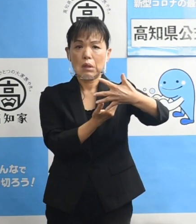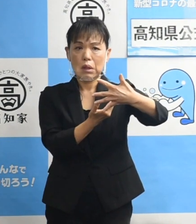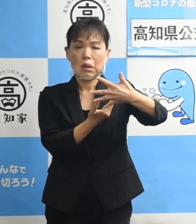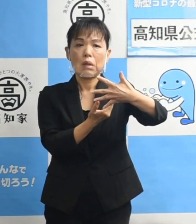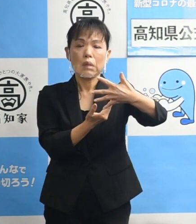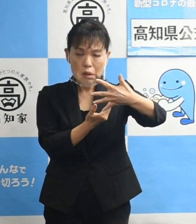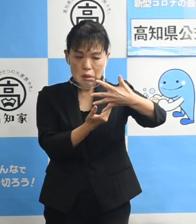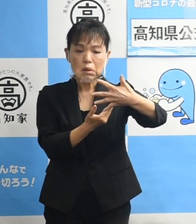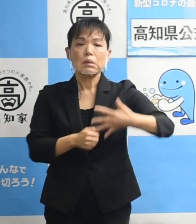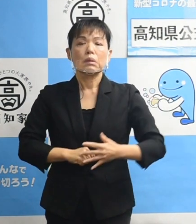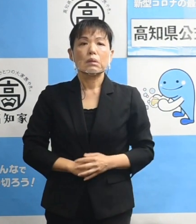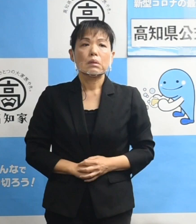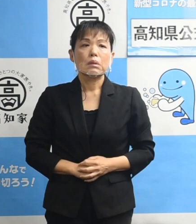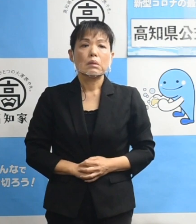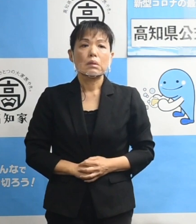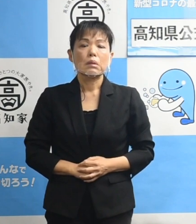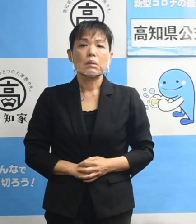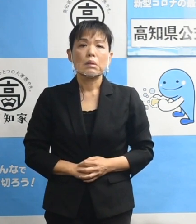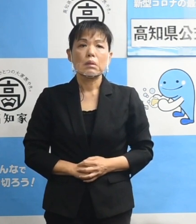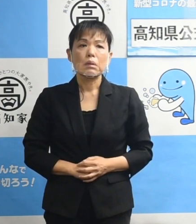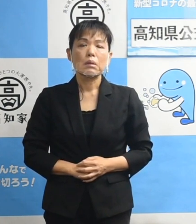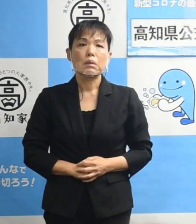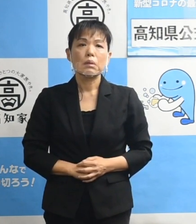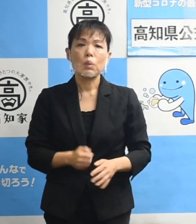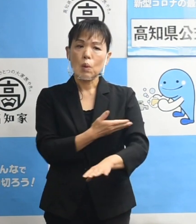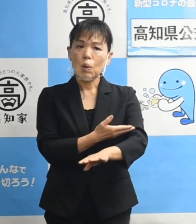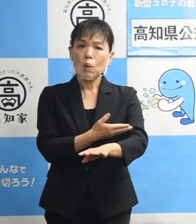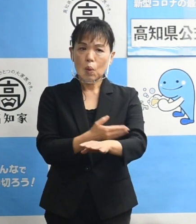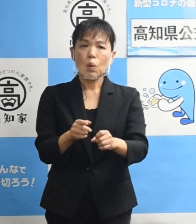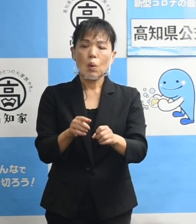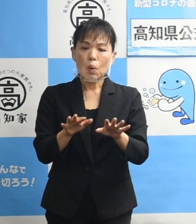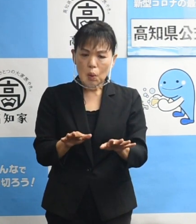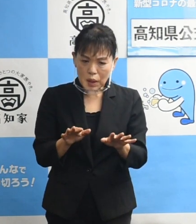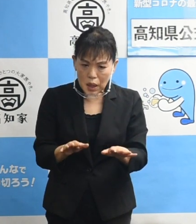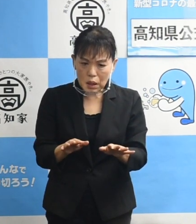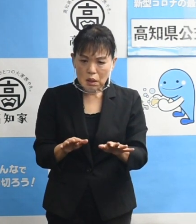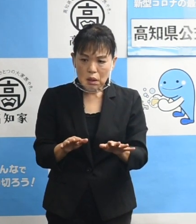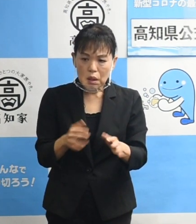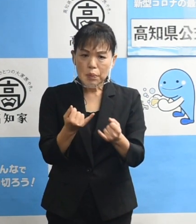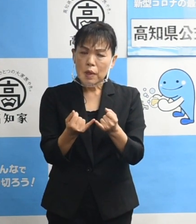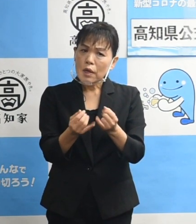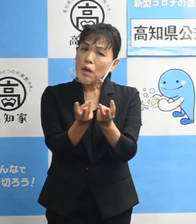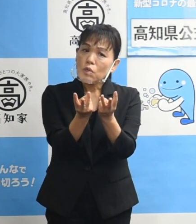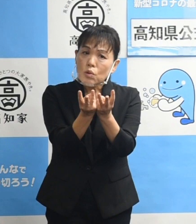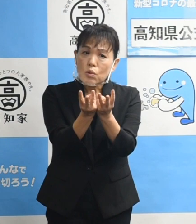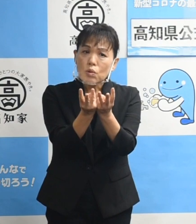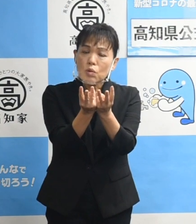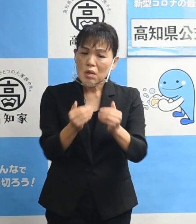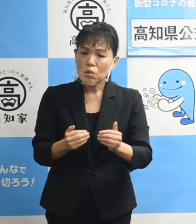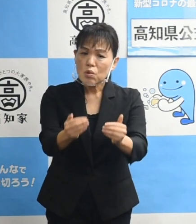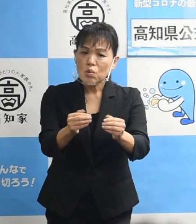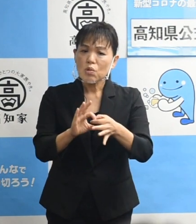して、これもトレンドとしましては、本日のような傾向が続いていくというようなことを想定をします